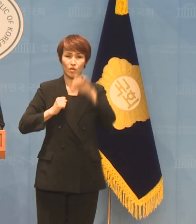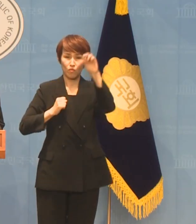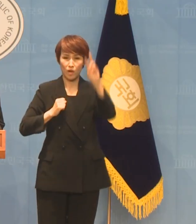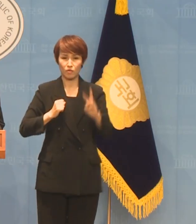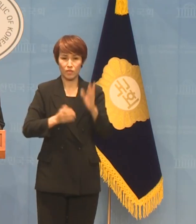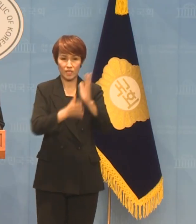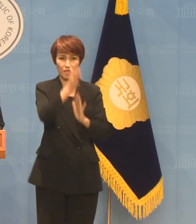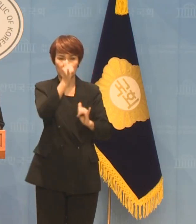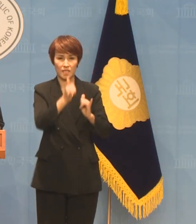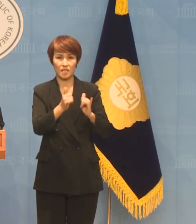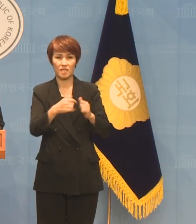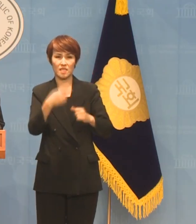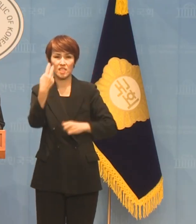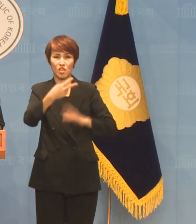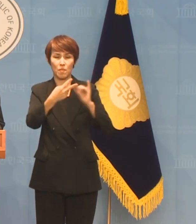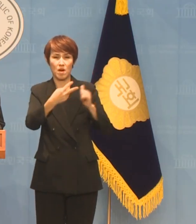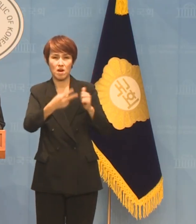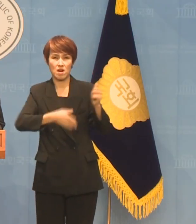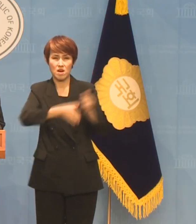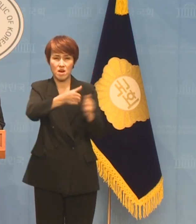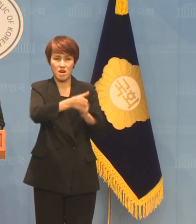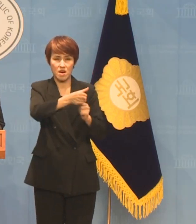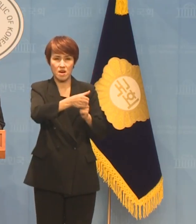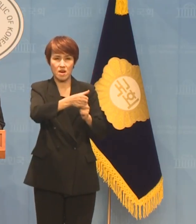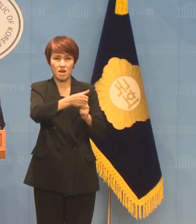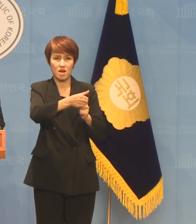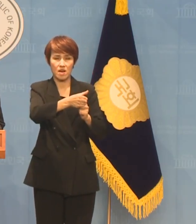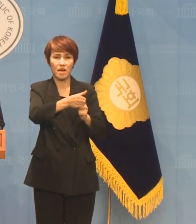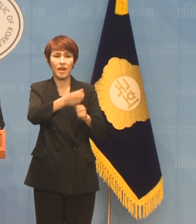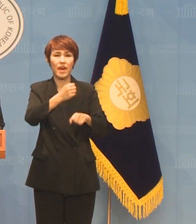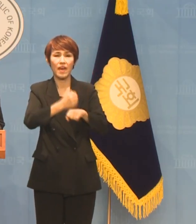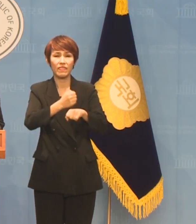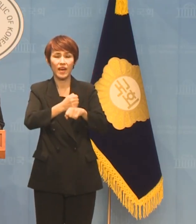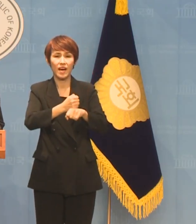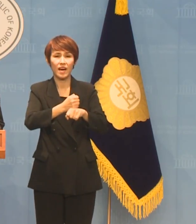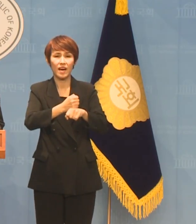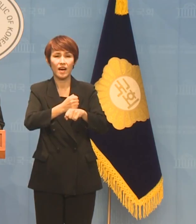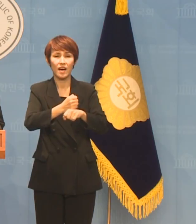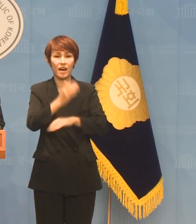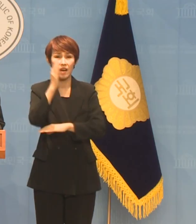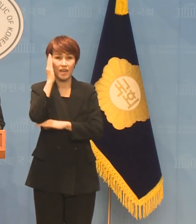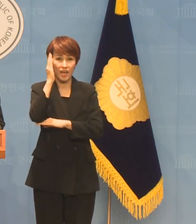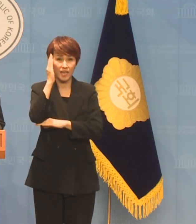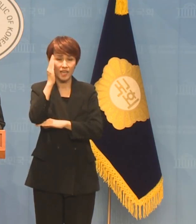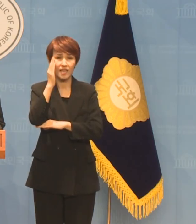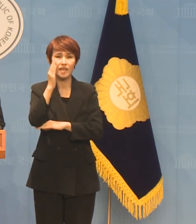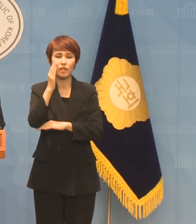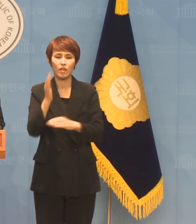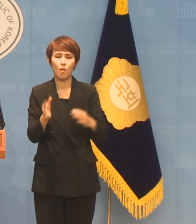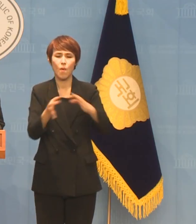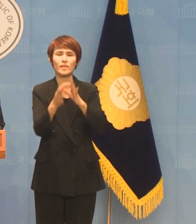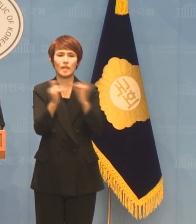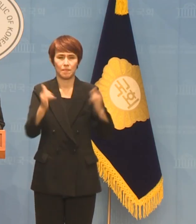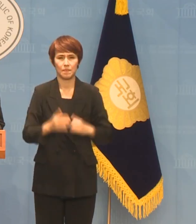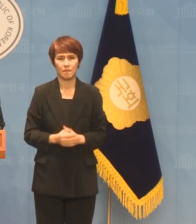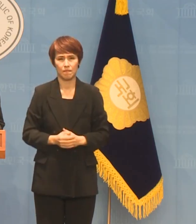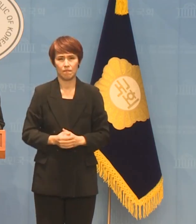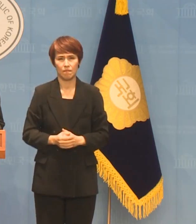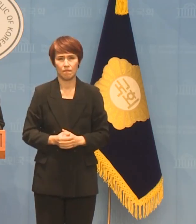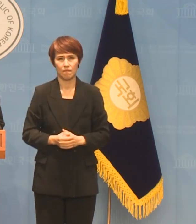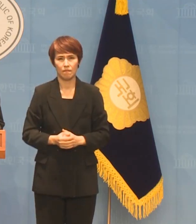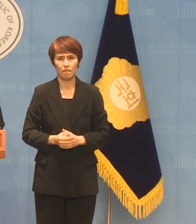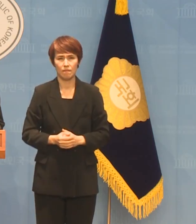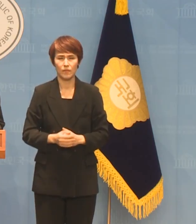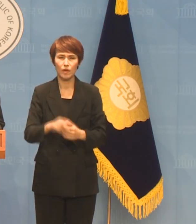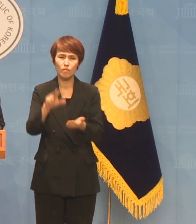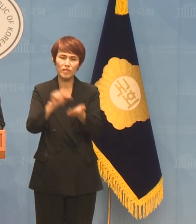학살을 지원했다고 주장한 인민노련 핵심 멤버로 알려지는 등 역대급 편향성과 흠결